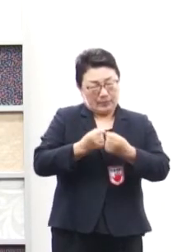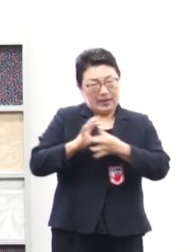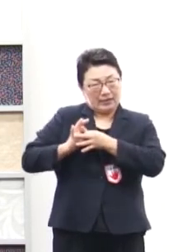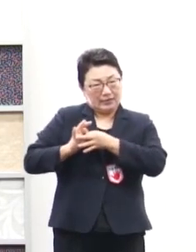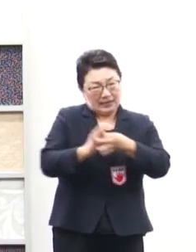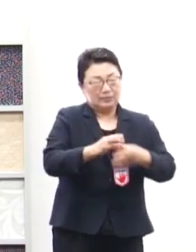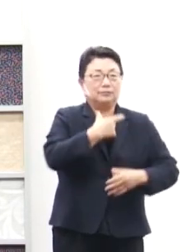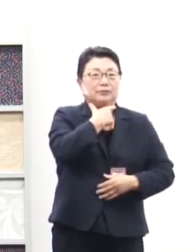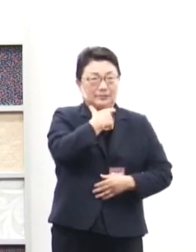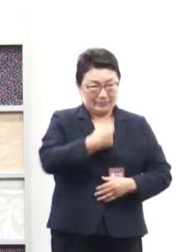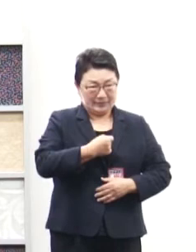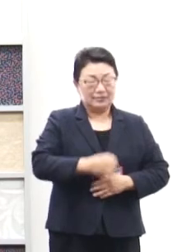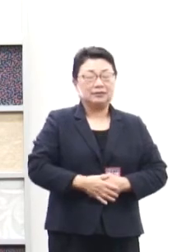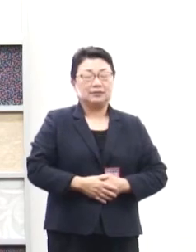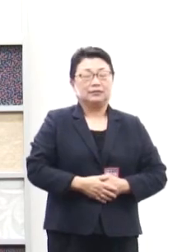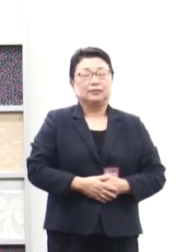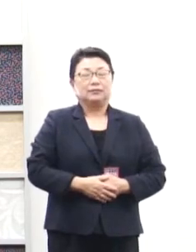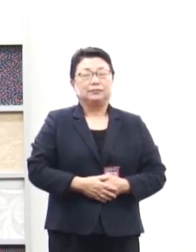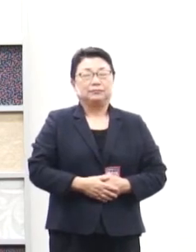といたします。